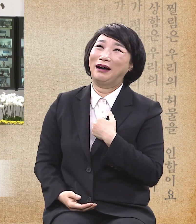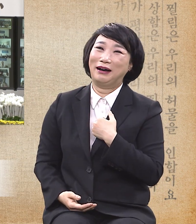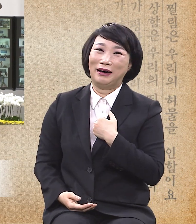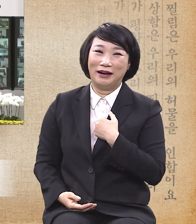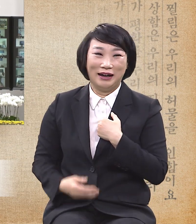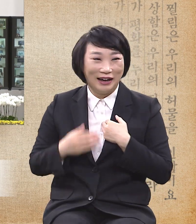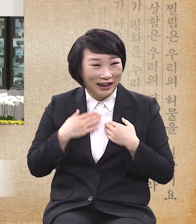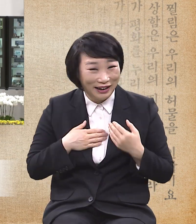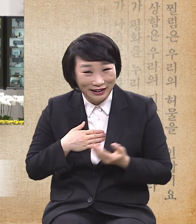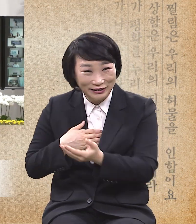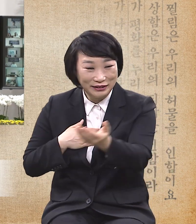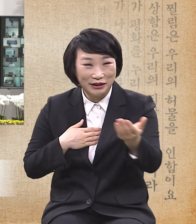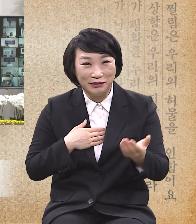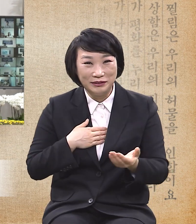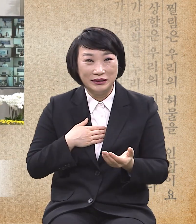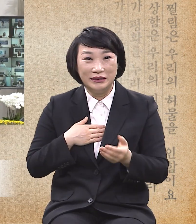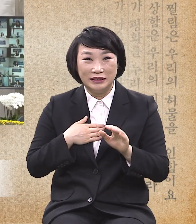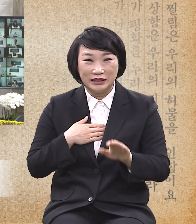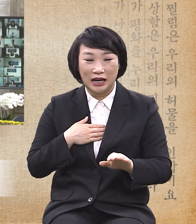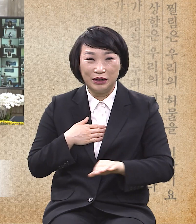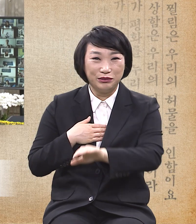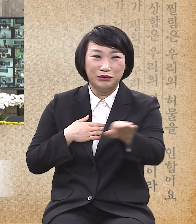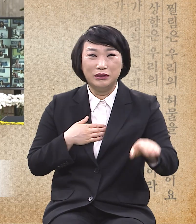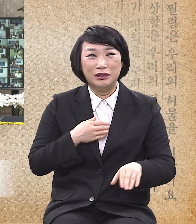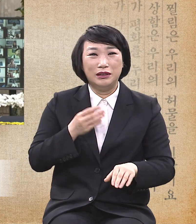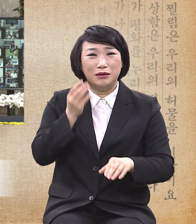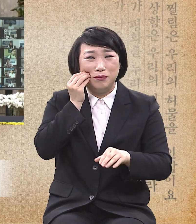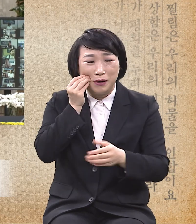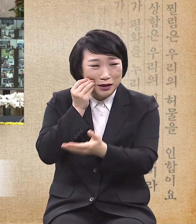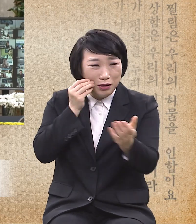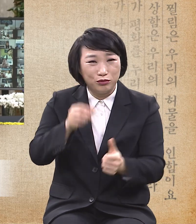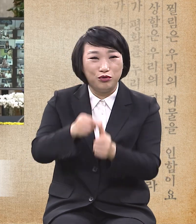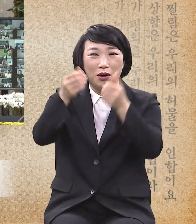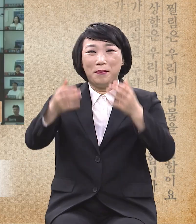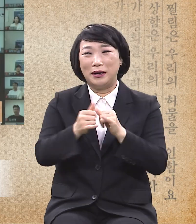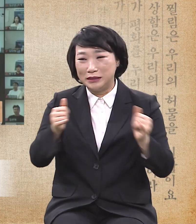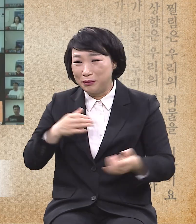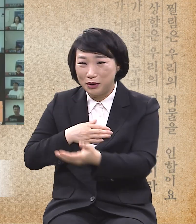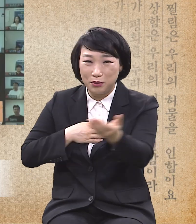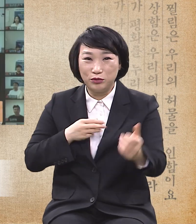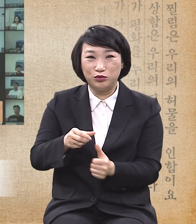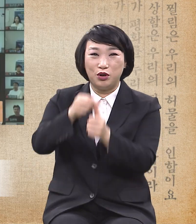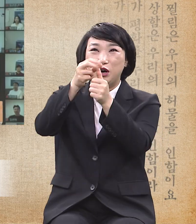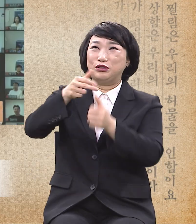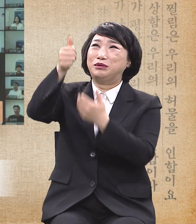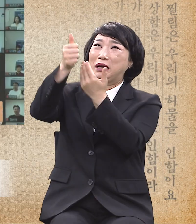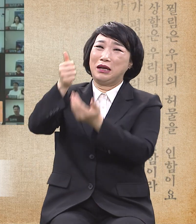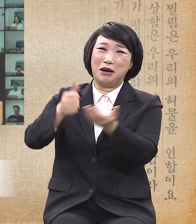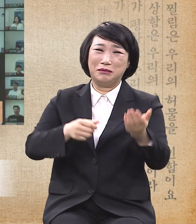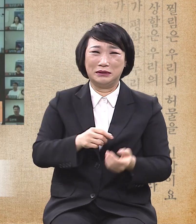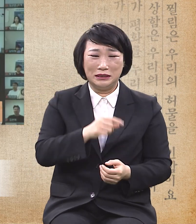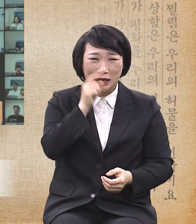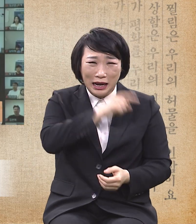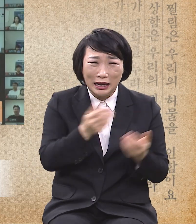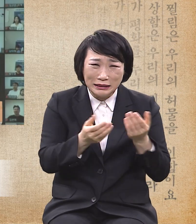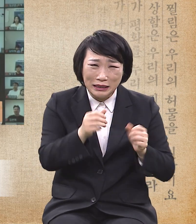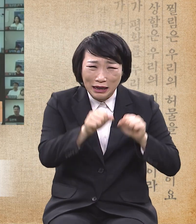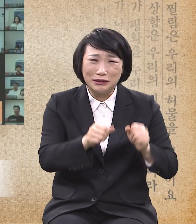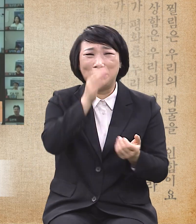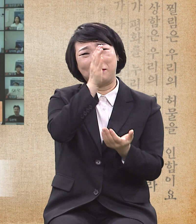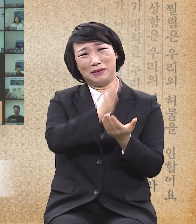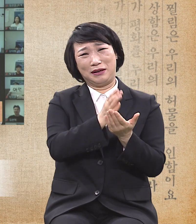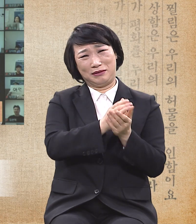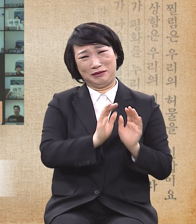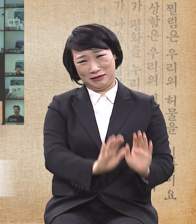때문에. 무슨 말인지 아십니까? 우리 제발 구원받은 자들이요, 구원의 주님 앞에 치사한 짓 좀 하지 말라 그 말이에요.